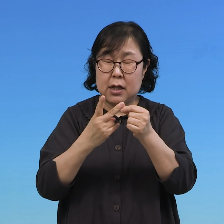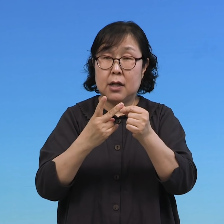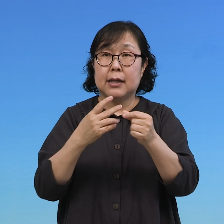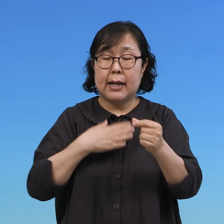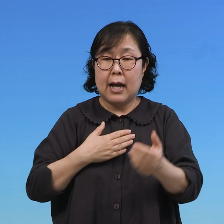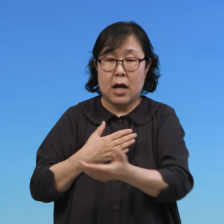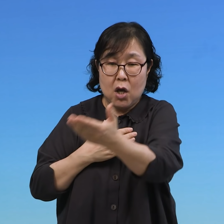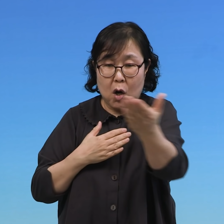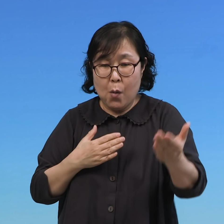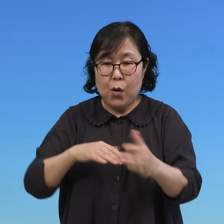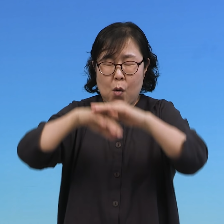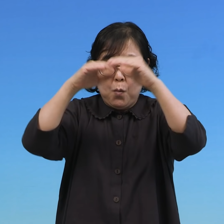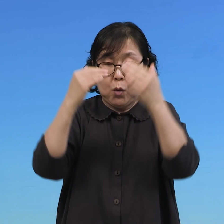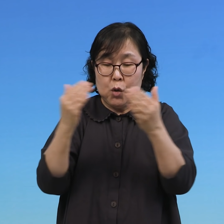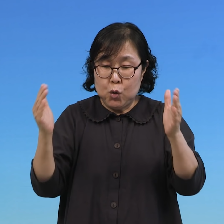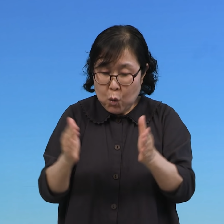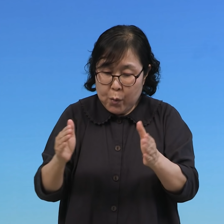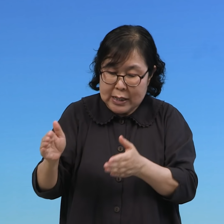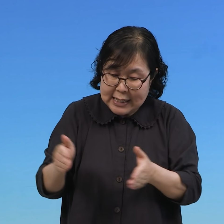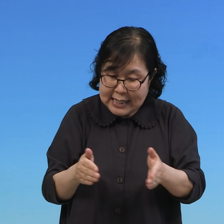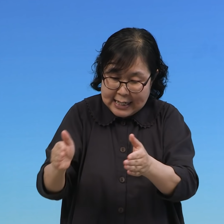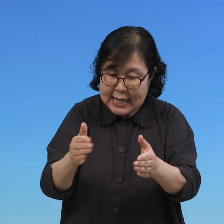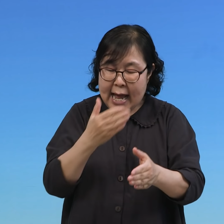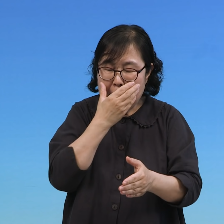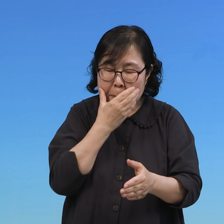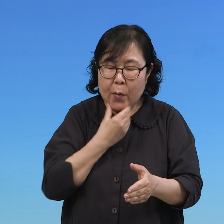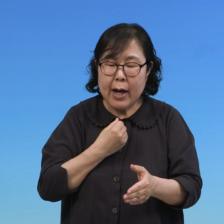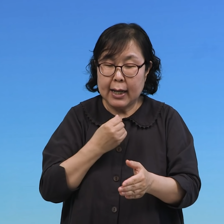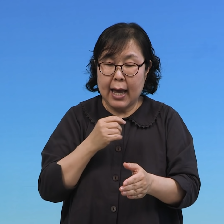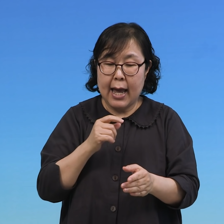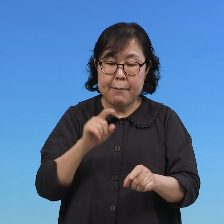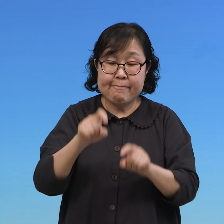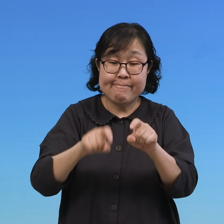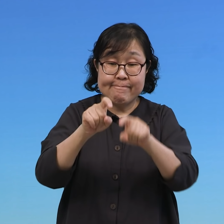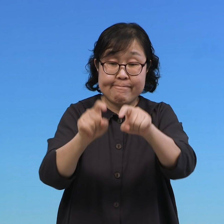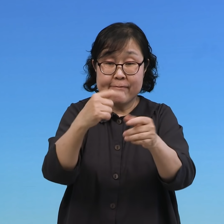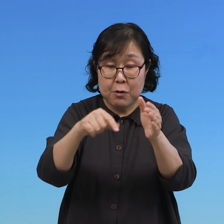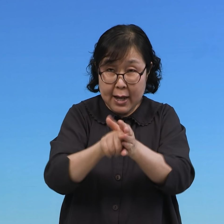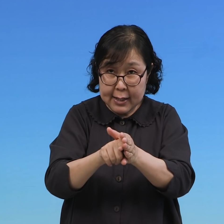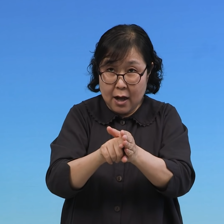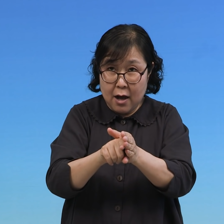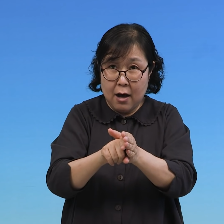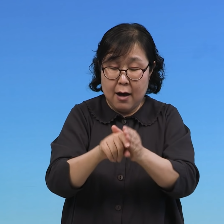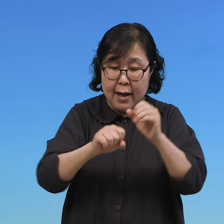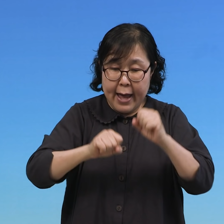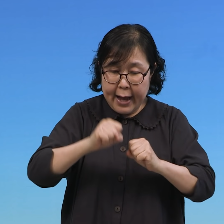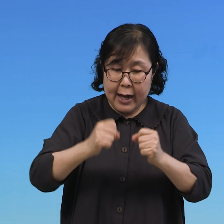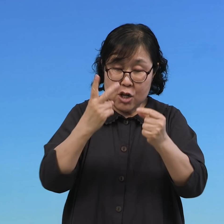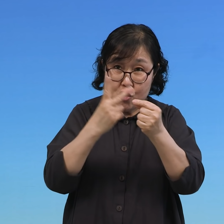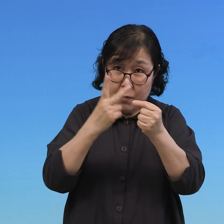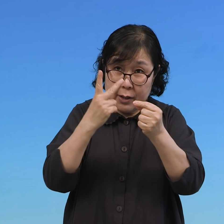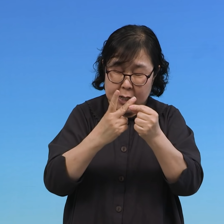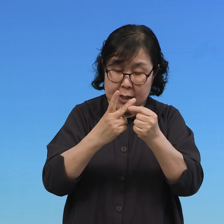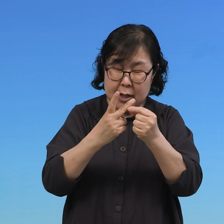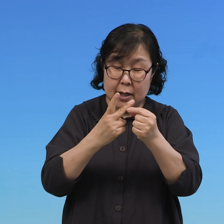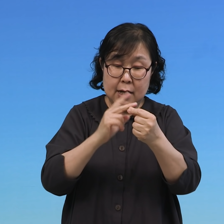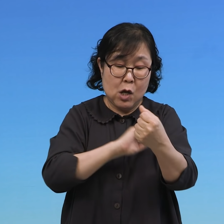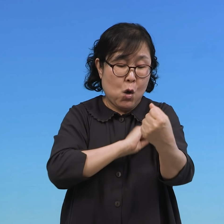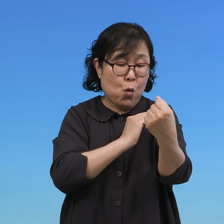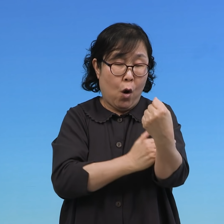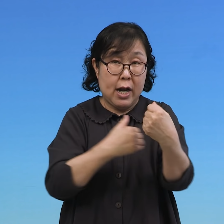번째로, 저나 여러분 모두가 좁은 길도 행복하게 걸을 수 있기 위해서 해야 되는 두 번째가 뭐냐, 그 권리